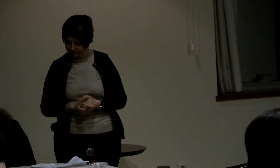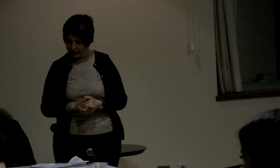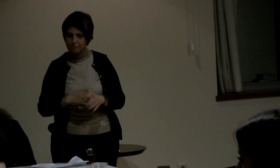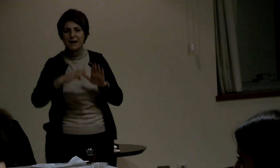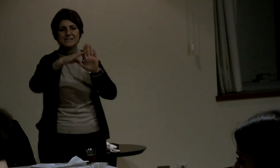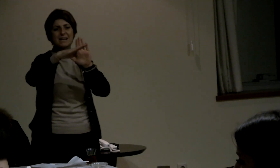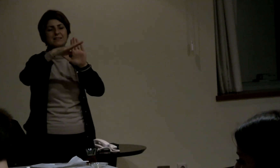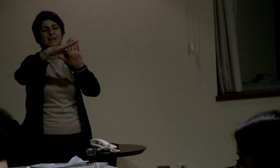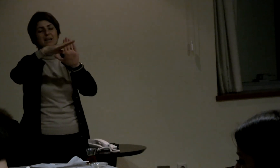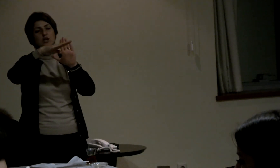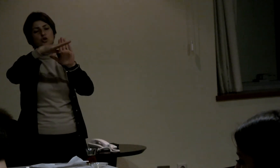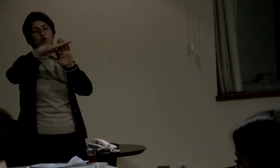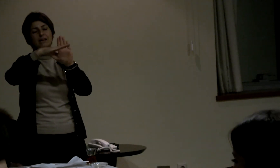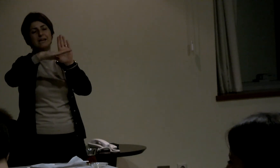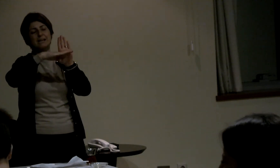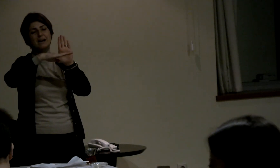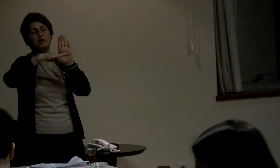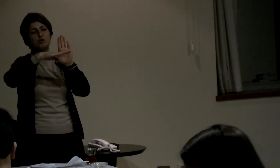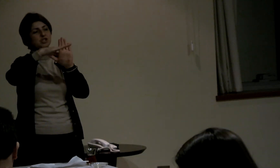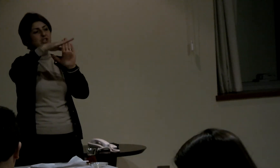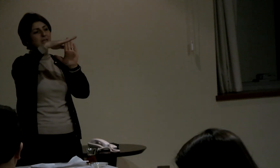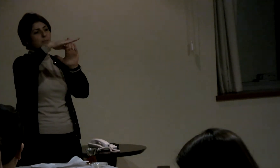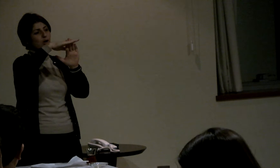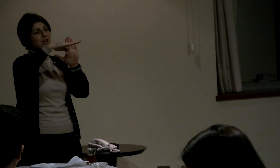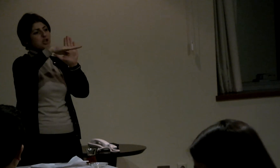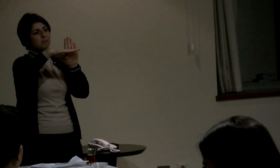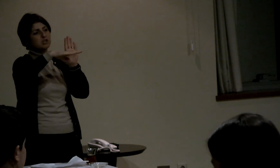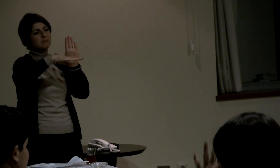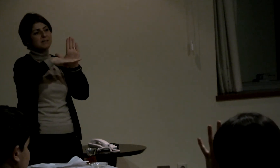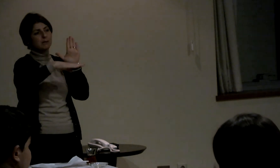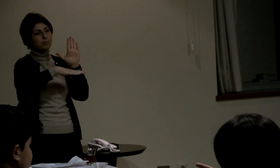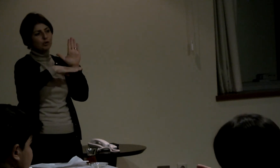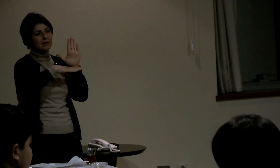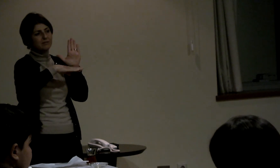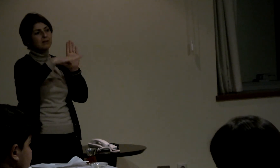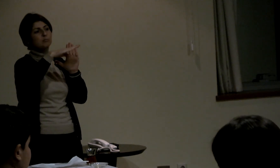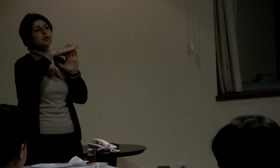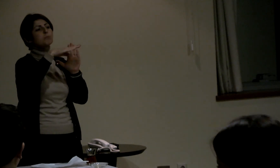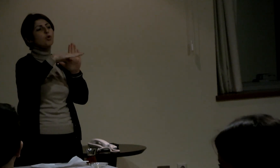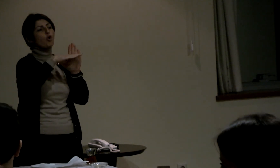Evet. Bazen şöyle avuç içinde böyle aşama aşama da yapıyorlar. Bu da program.